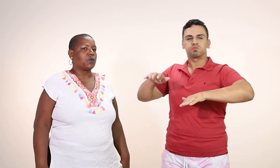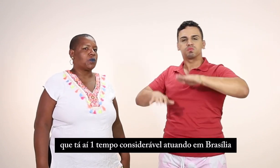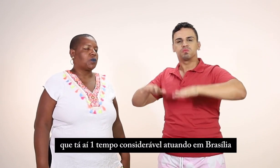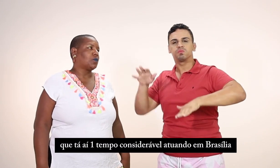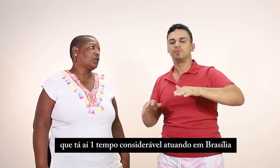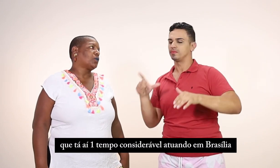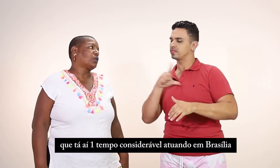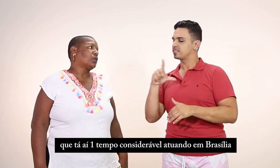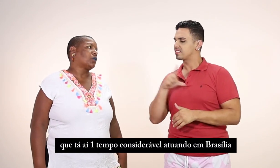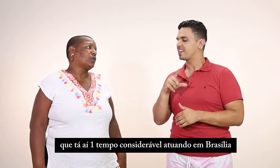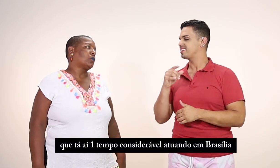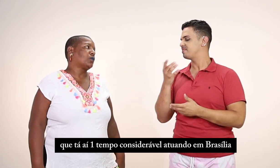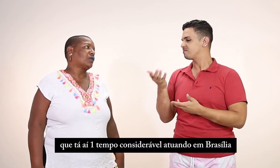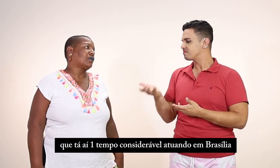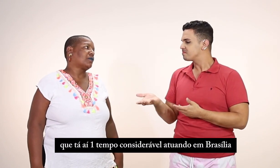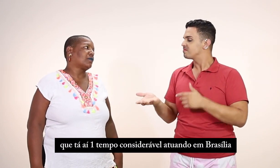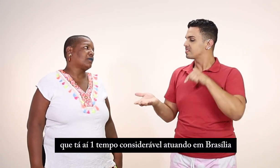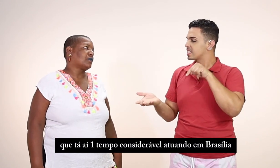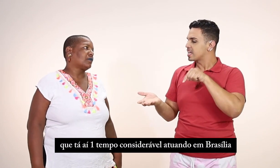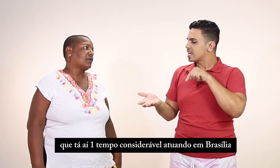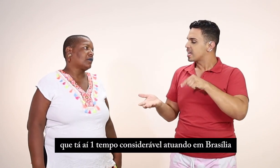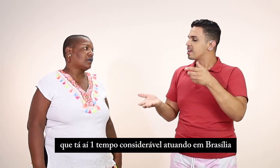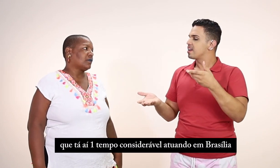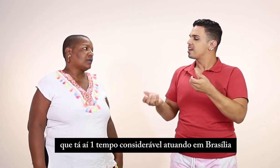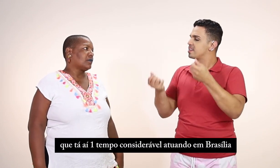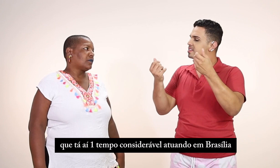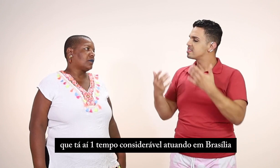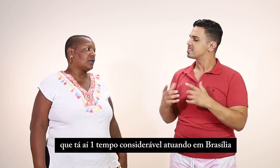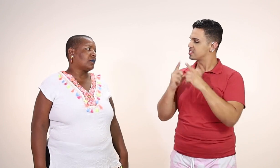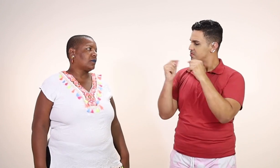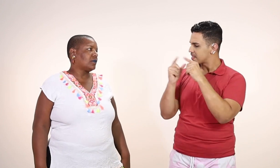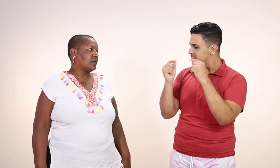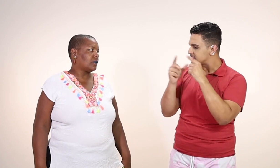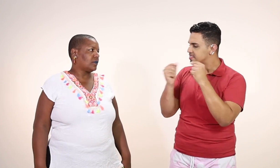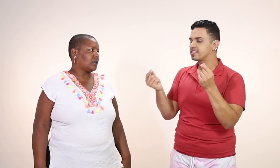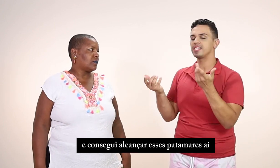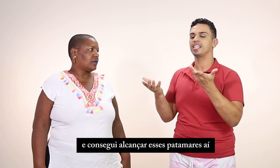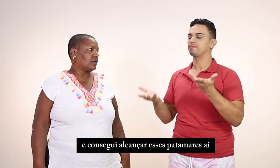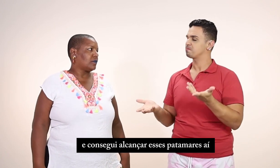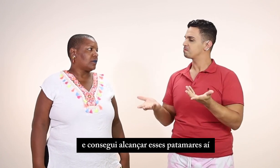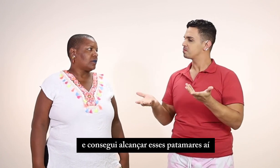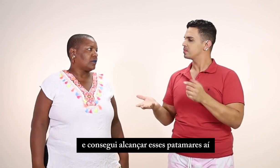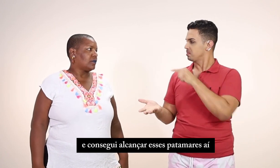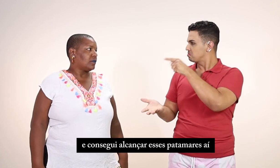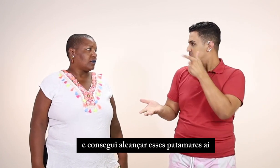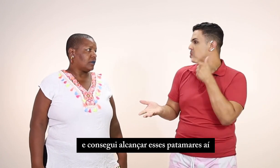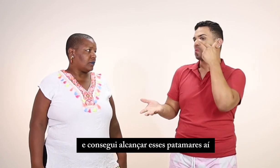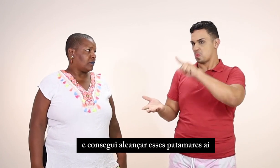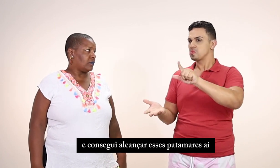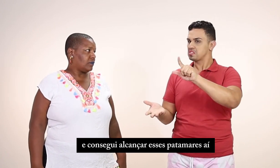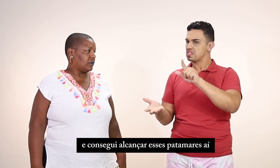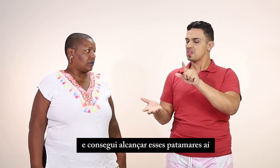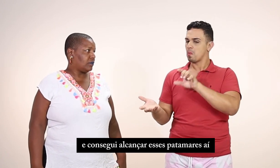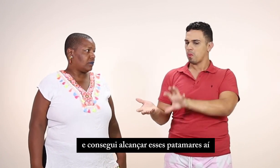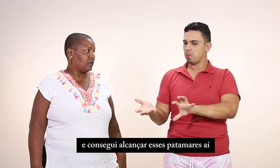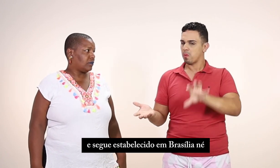tá aí um tempo considerável atuando em Brasília e conseguiu alcançar esses patamares aí e